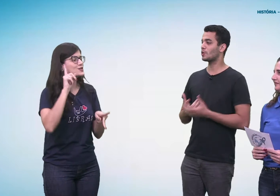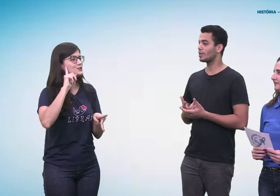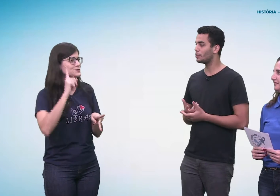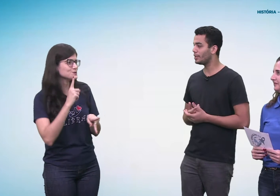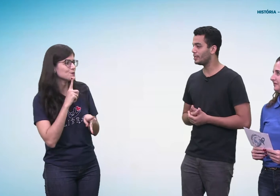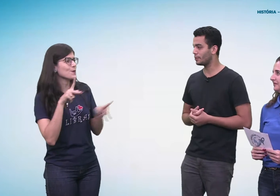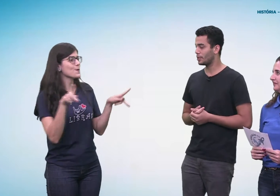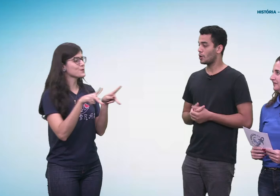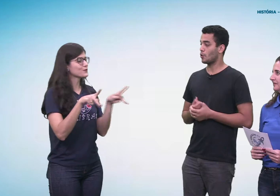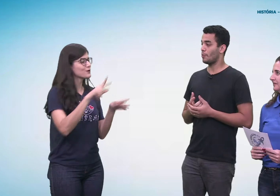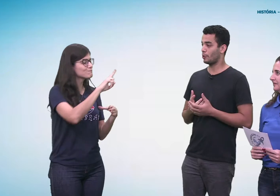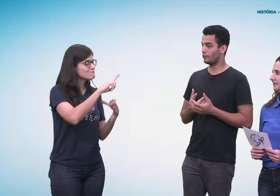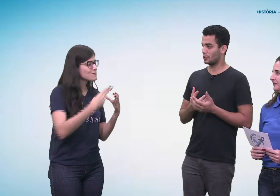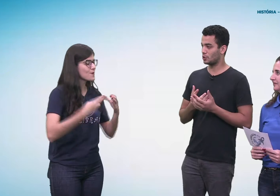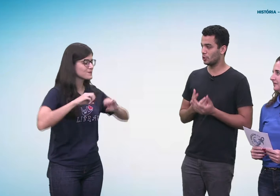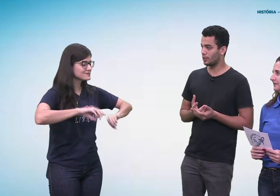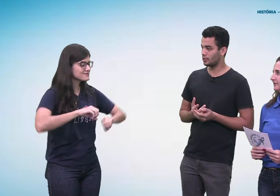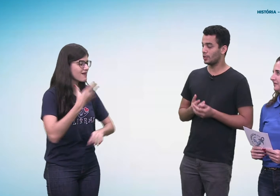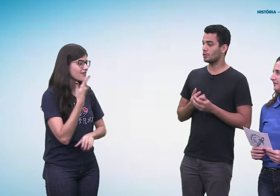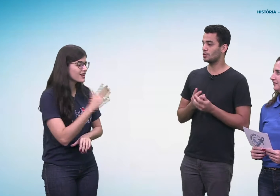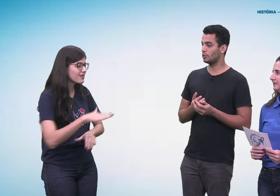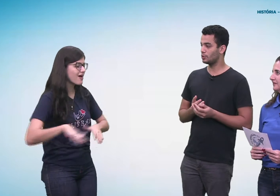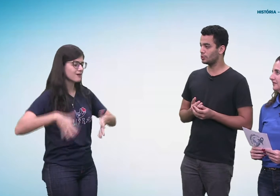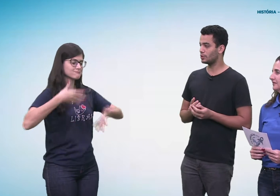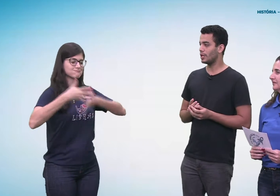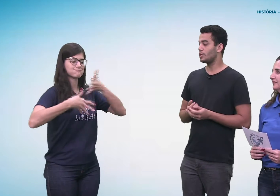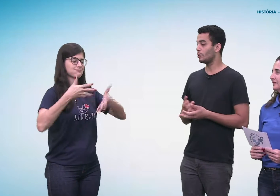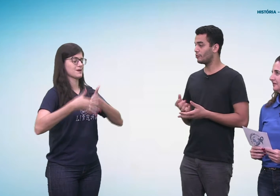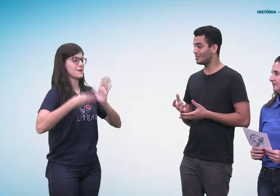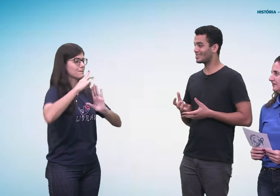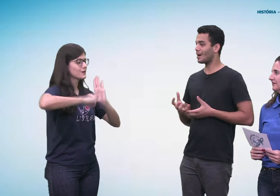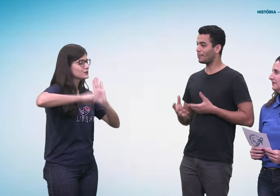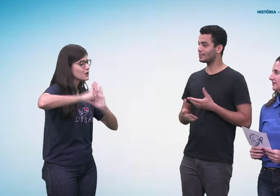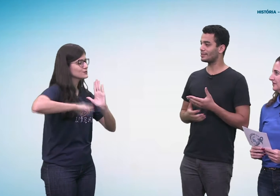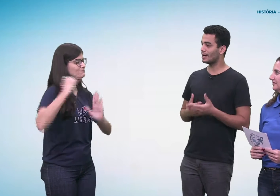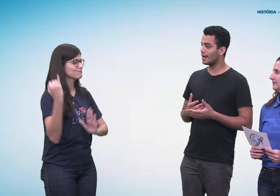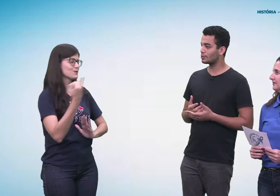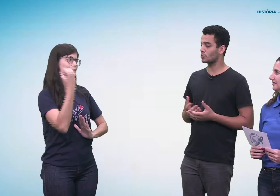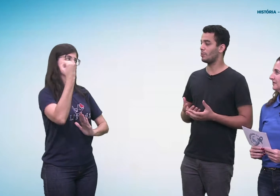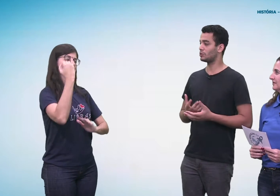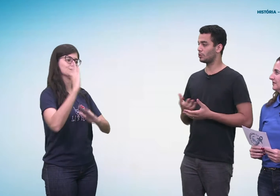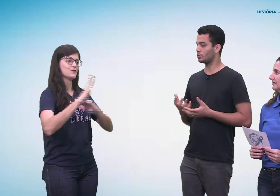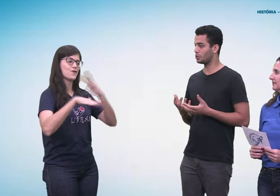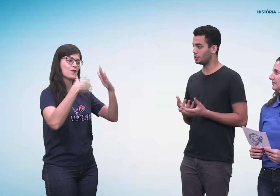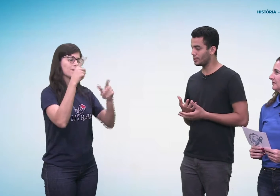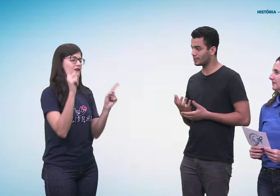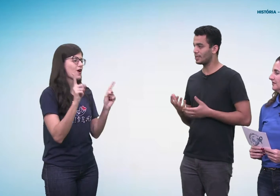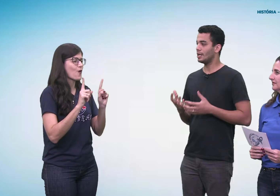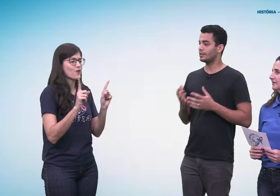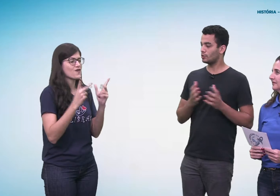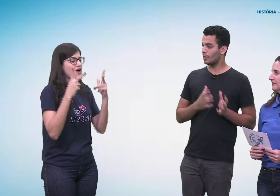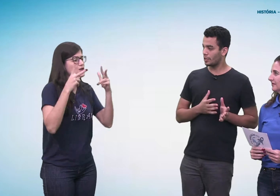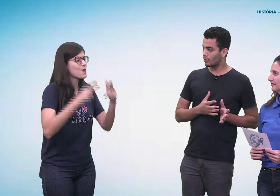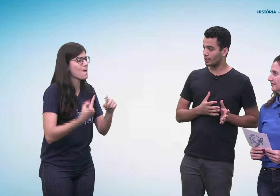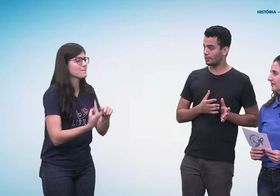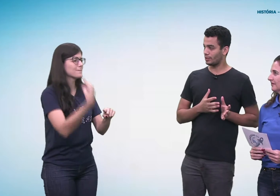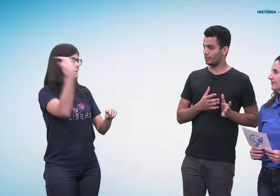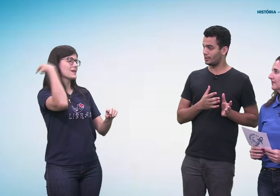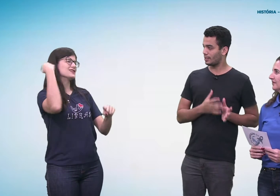escola bilíngue, com professores surdos e ouvintes capacitados, com metodologias, tanto na língua de